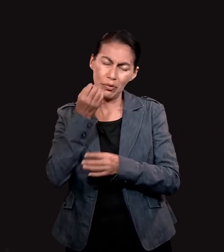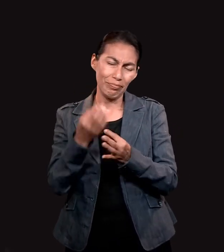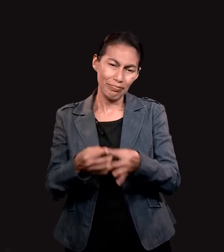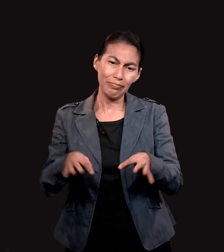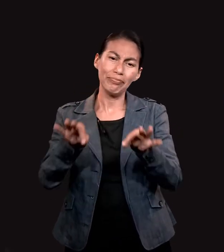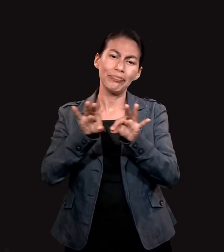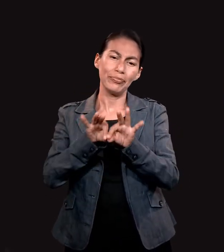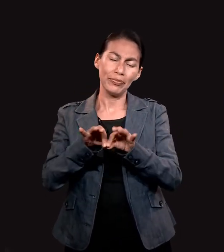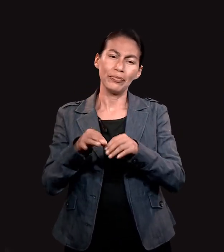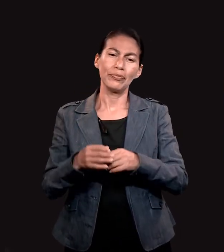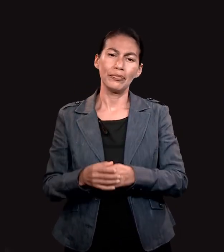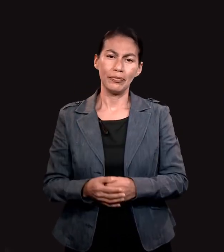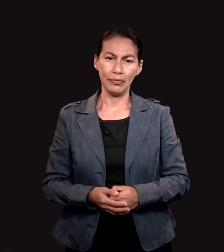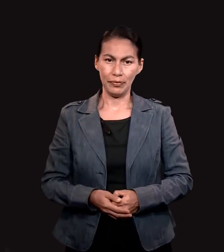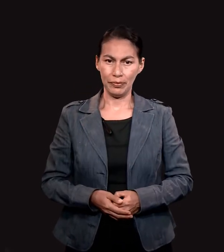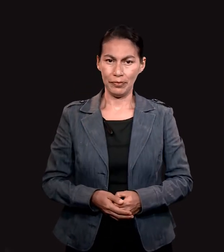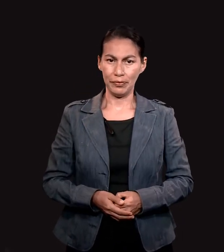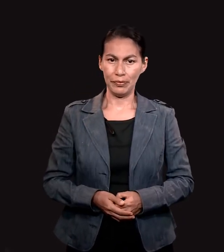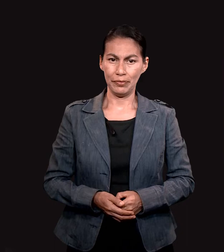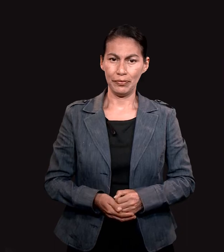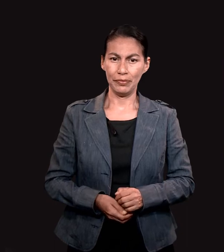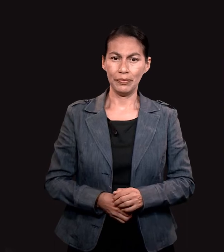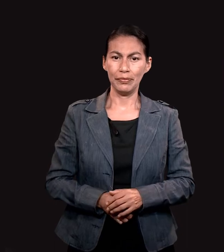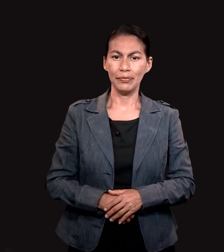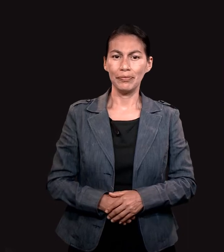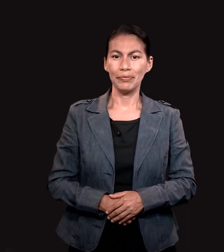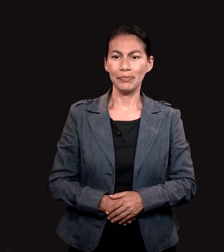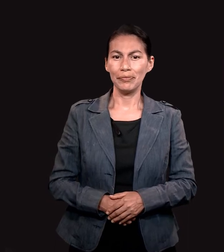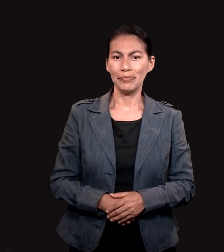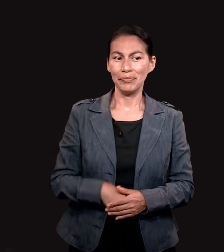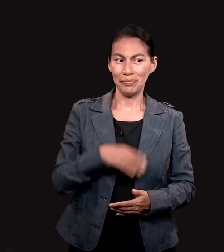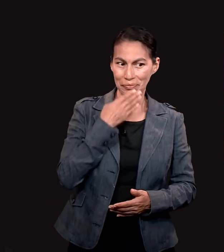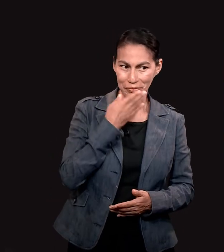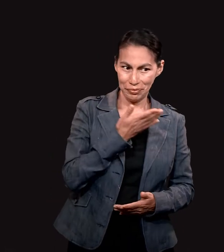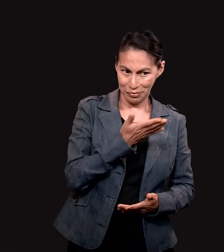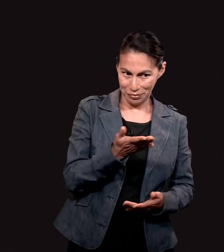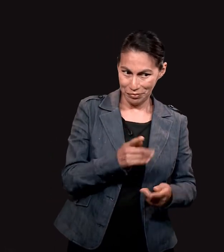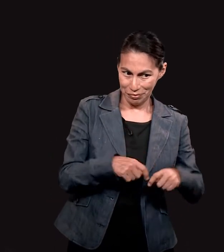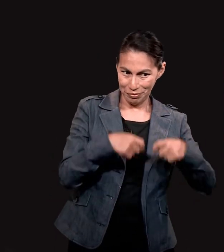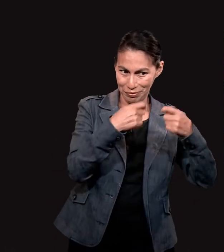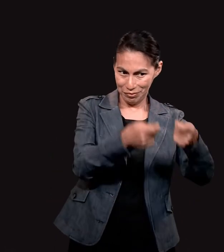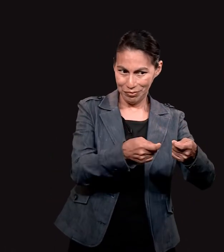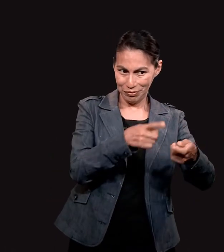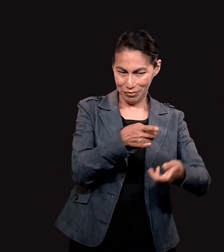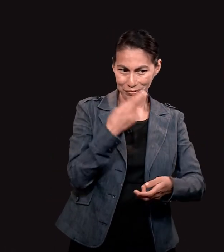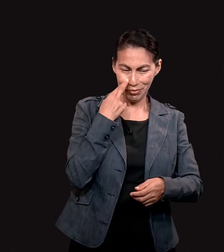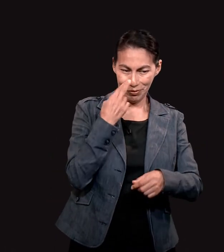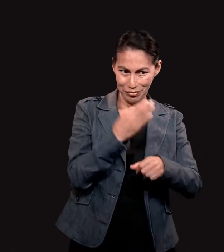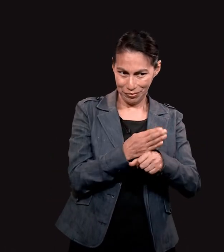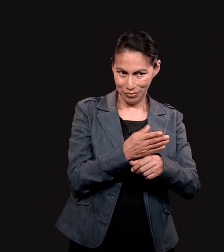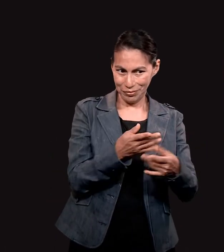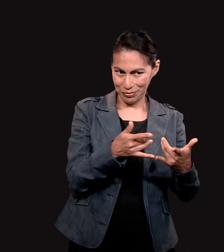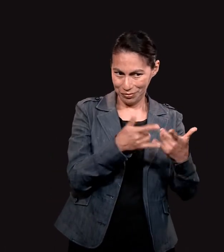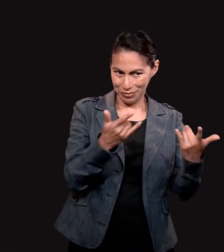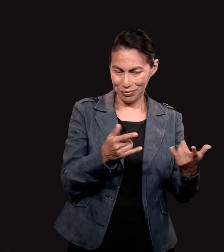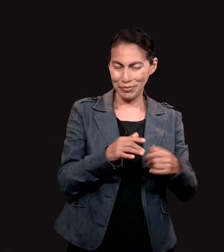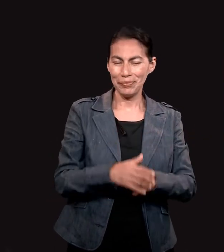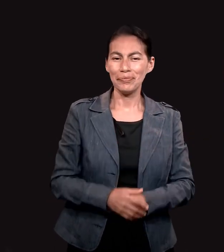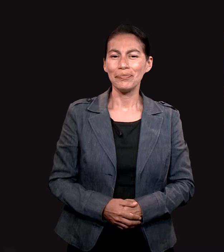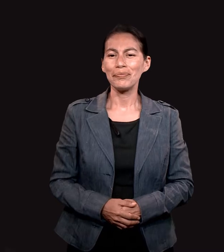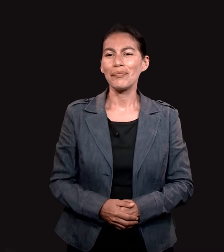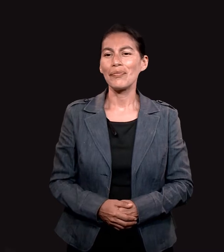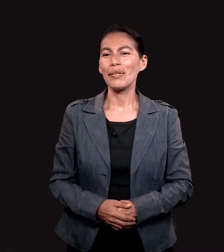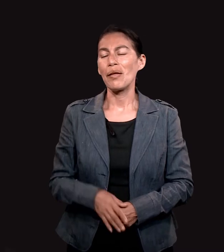viviendo, la oración ha sido parte clave. Muy bien, Humberto, pues, ya te delegaron esta responsabilidad.